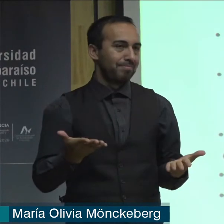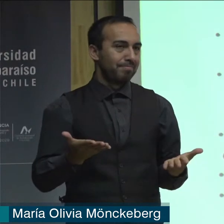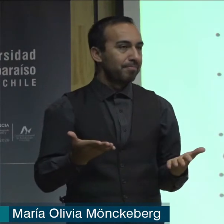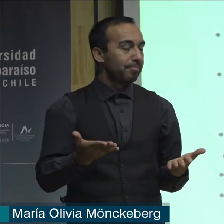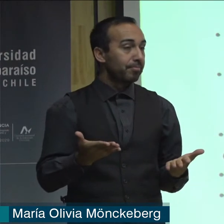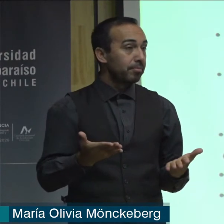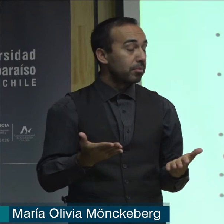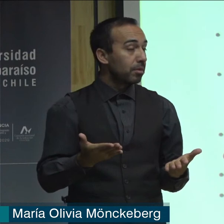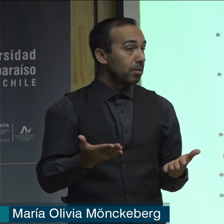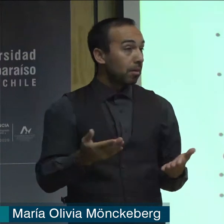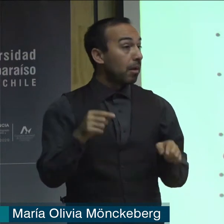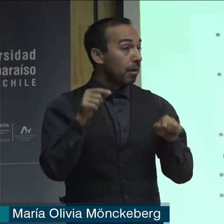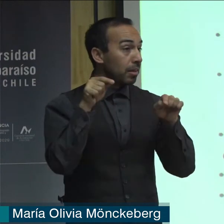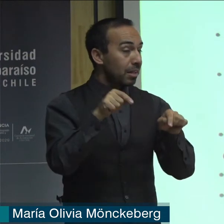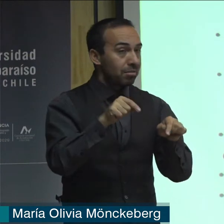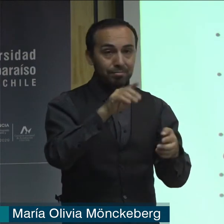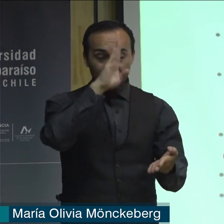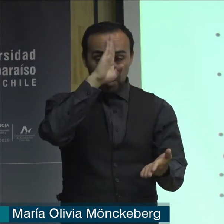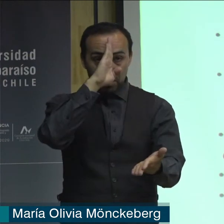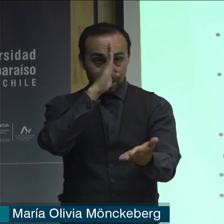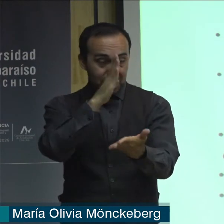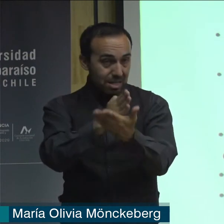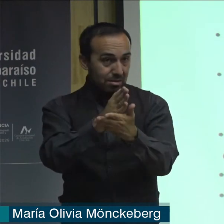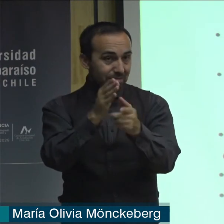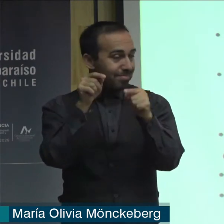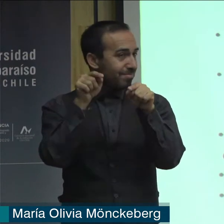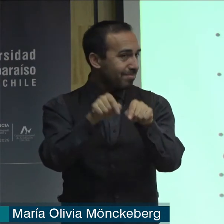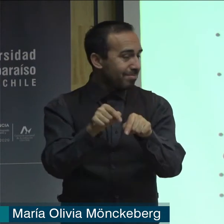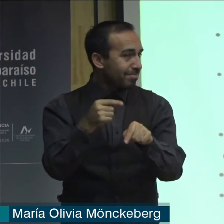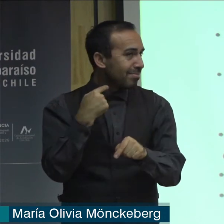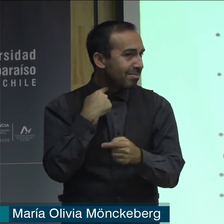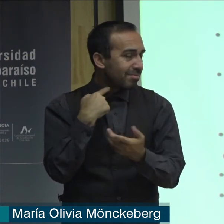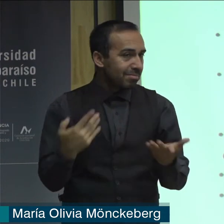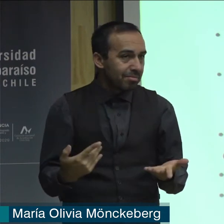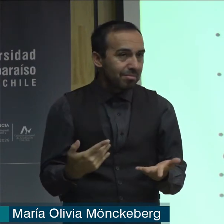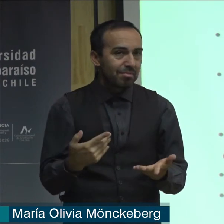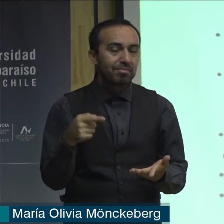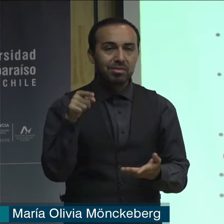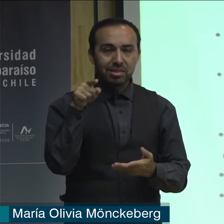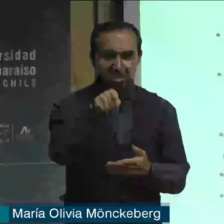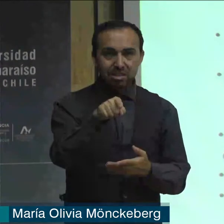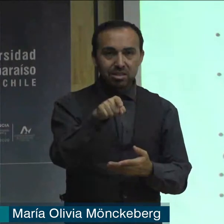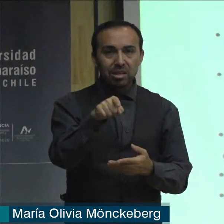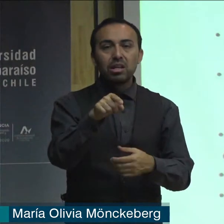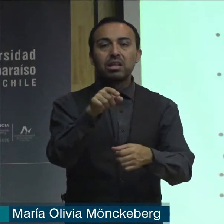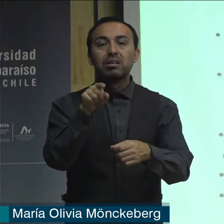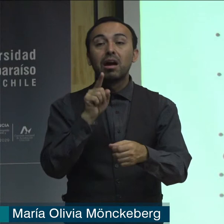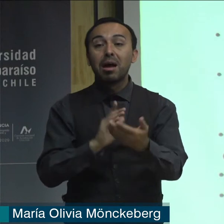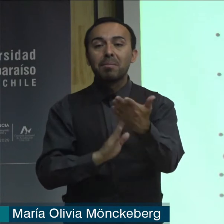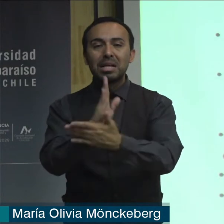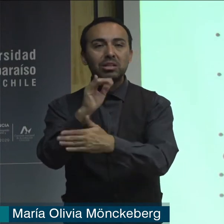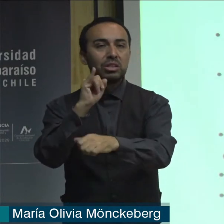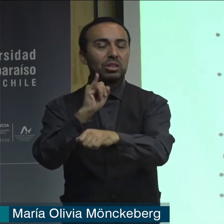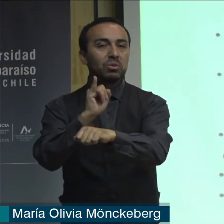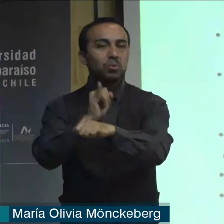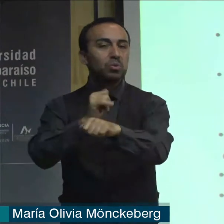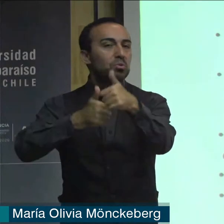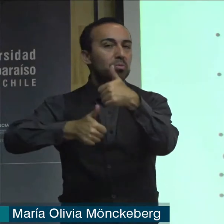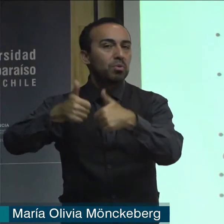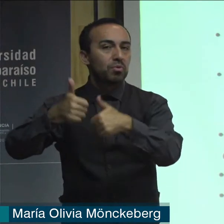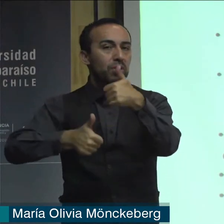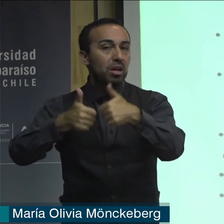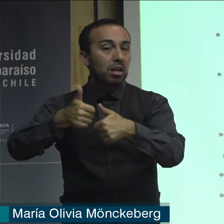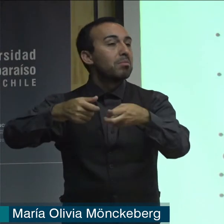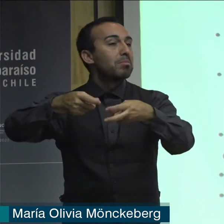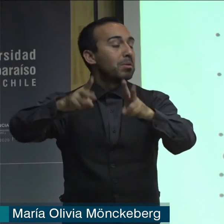y esto fue una decisión le dieron forma a los institutos profesionales que sí los les permitieron